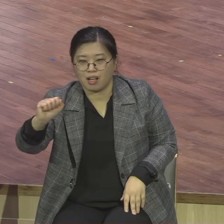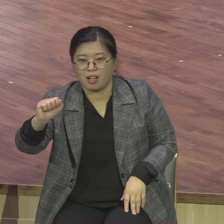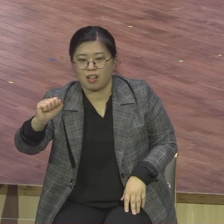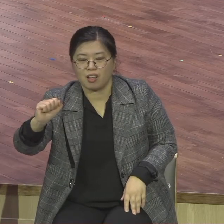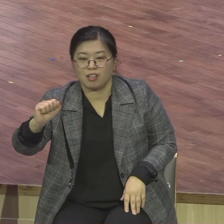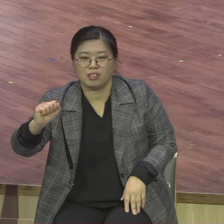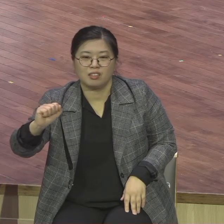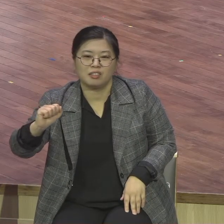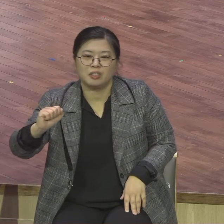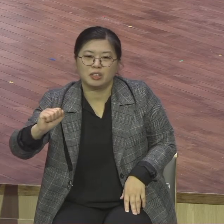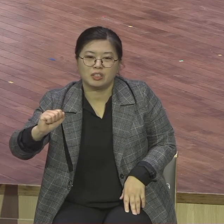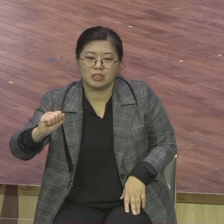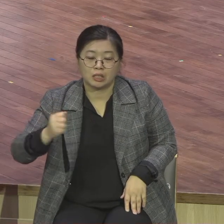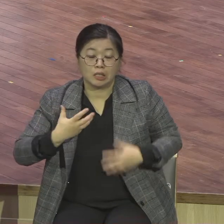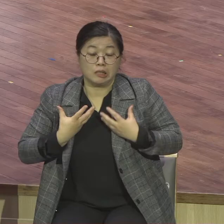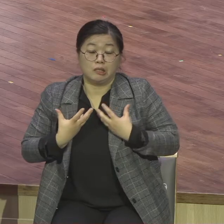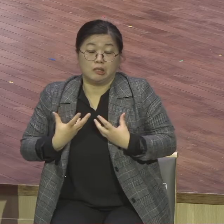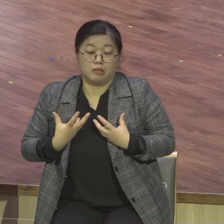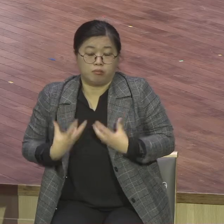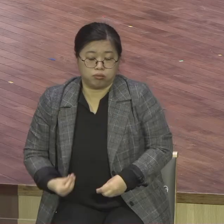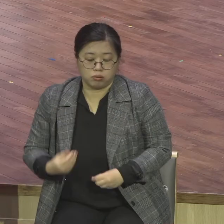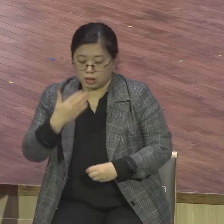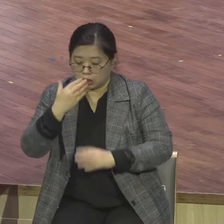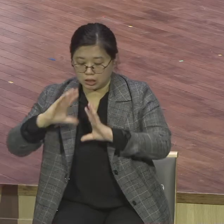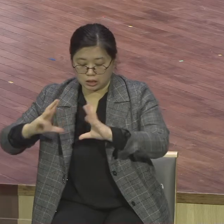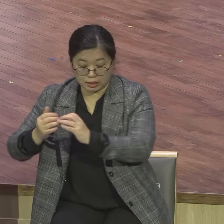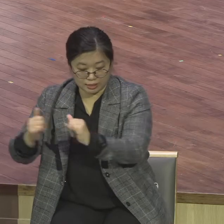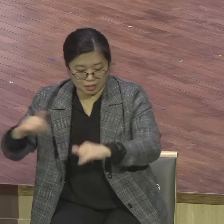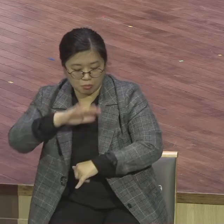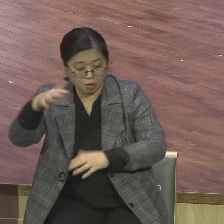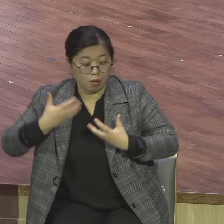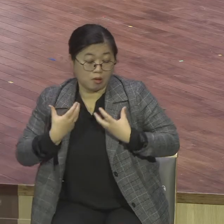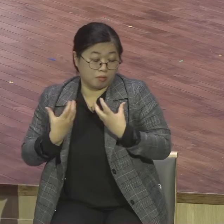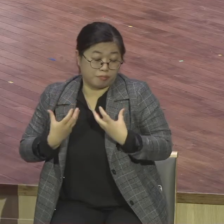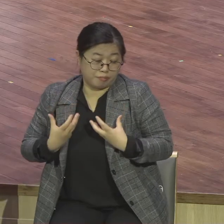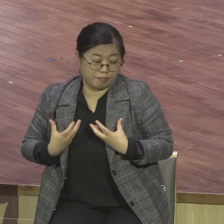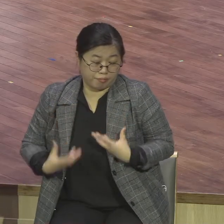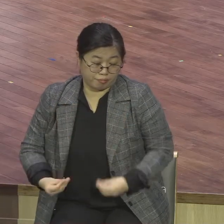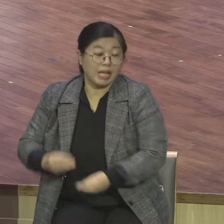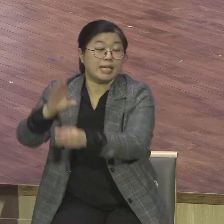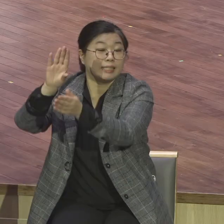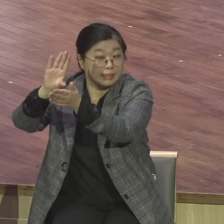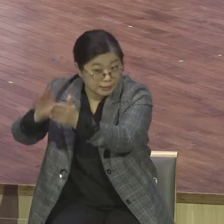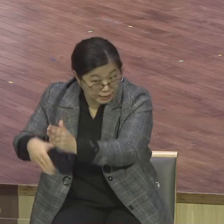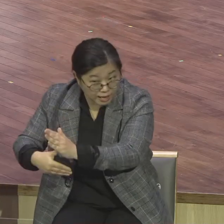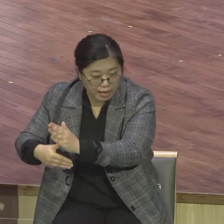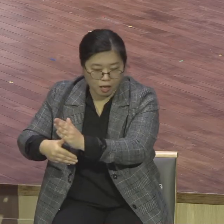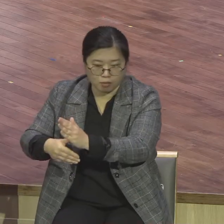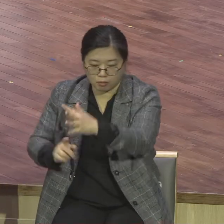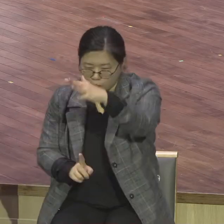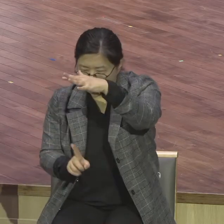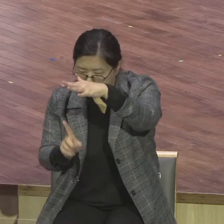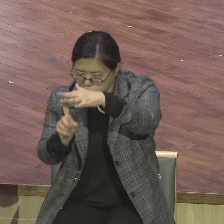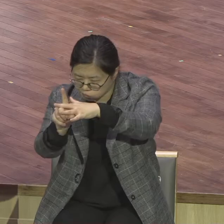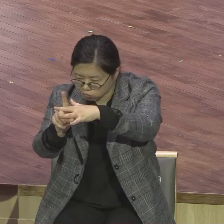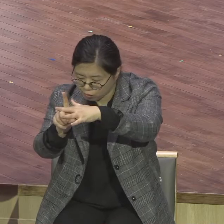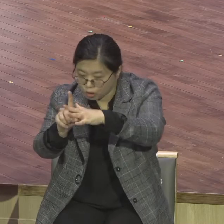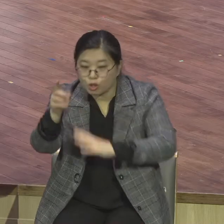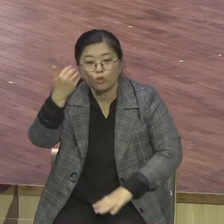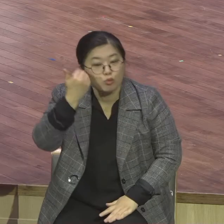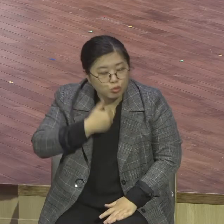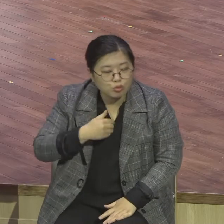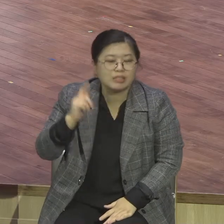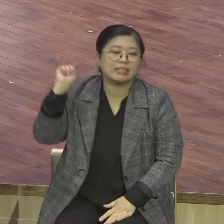더 깊은 절망 속으로 구덩이를 파고 들어간 그때 다윗이 나타났어요. 믿음의